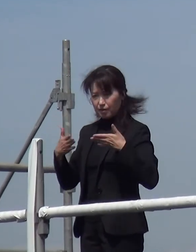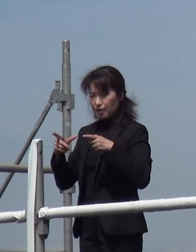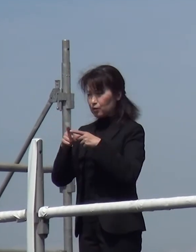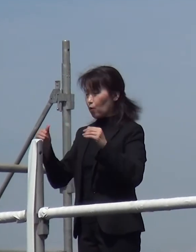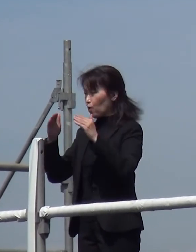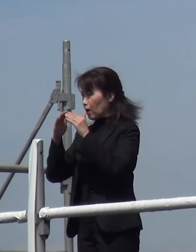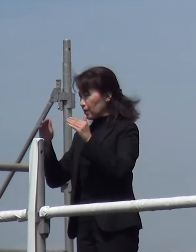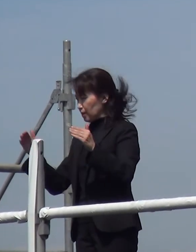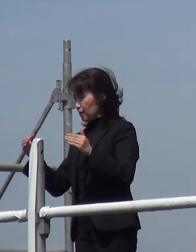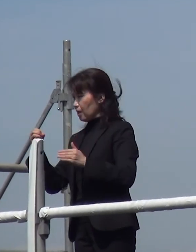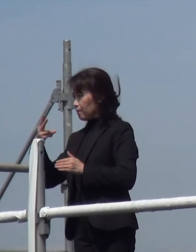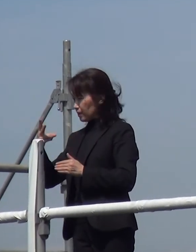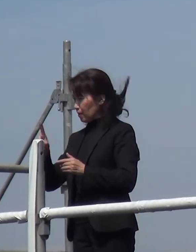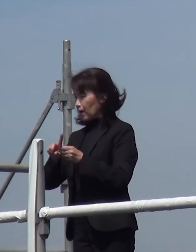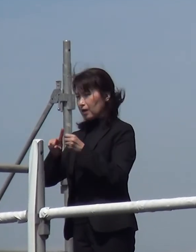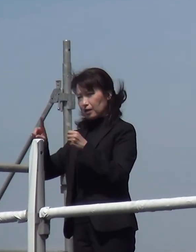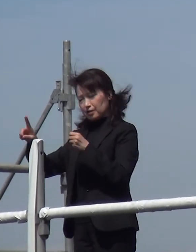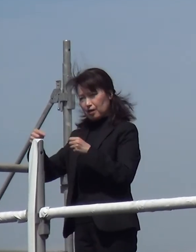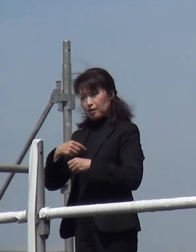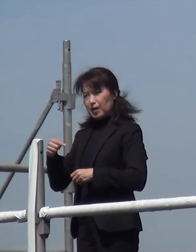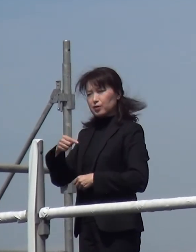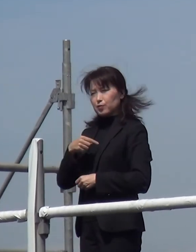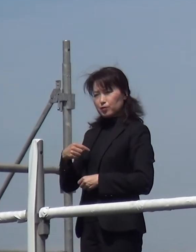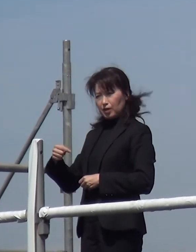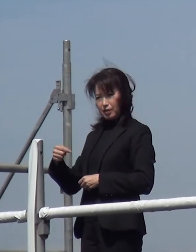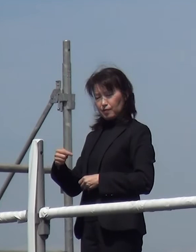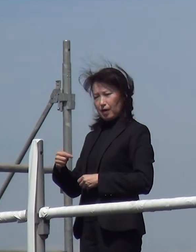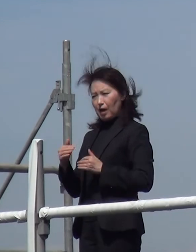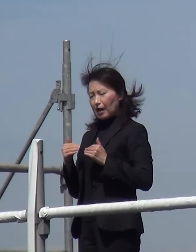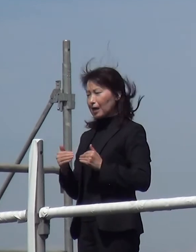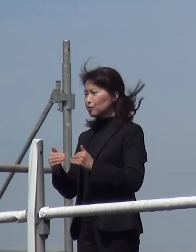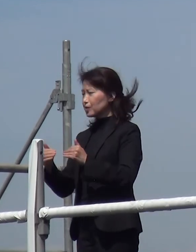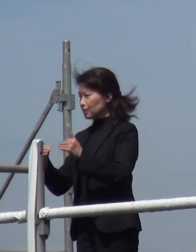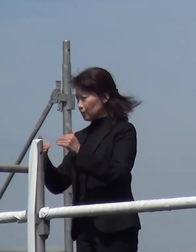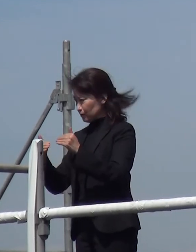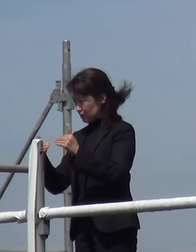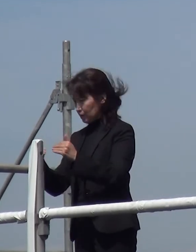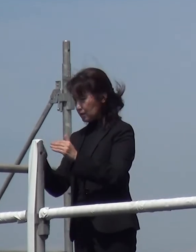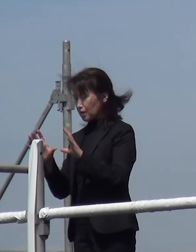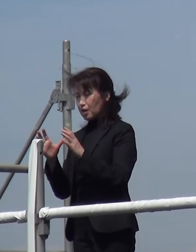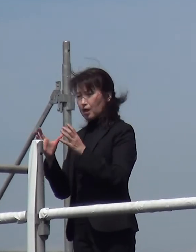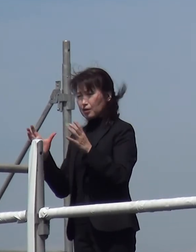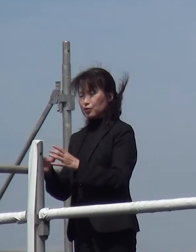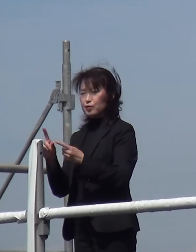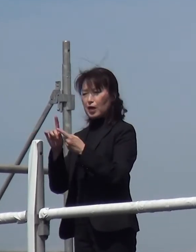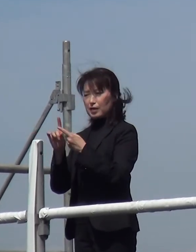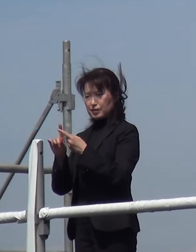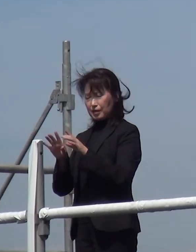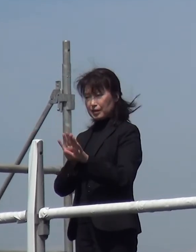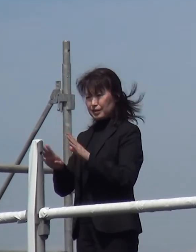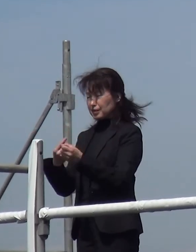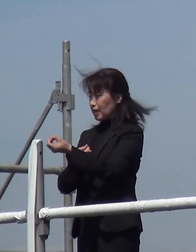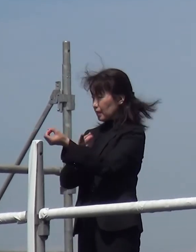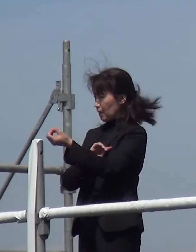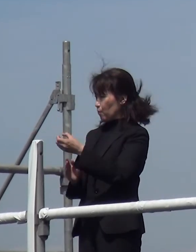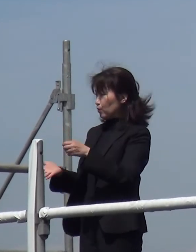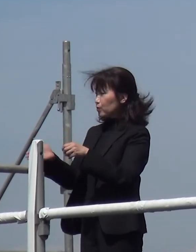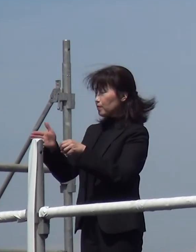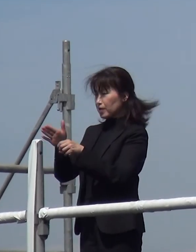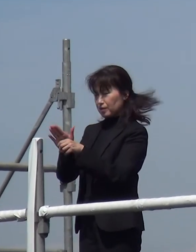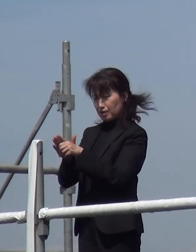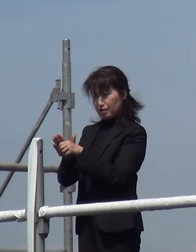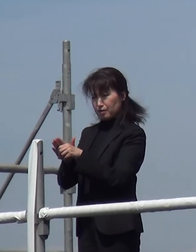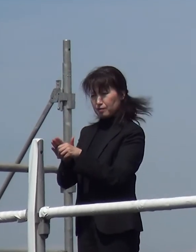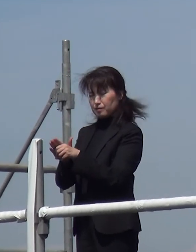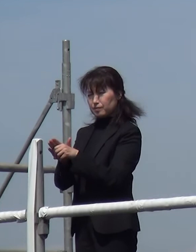会で、あるいは来年、自分たちは確実にこの集団的自衛権も含めて、それ